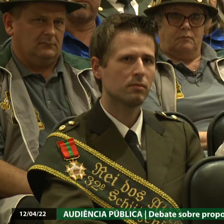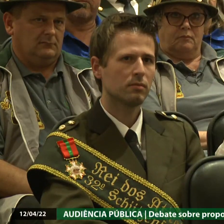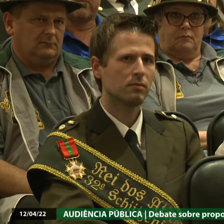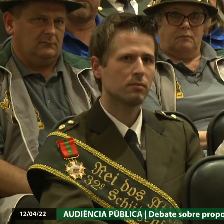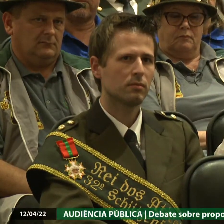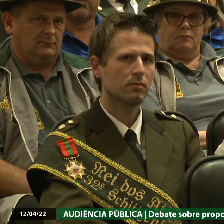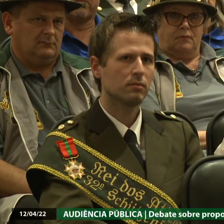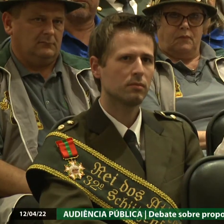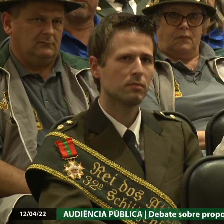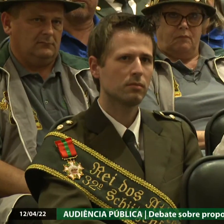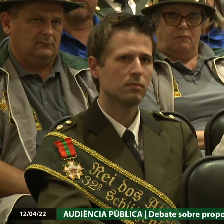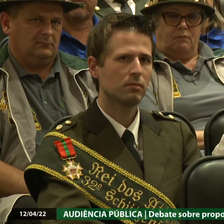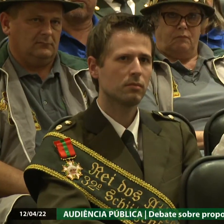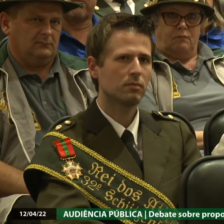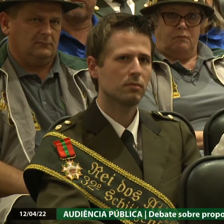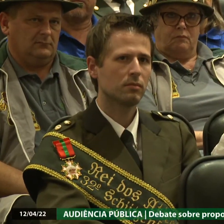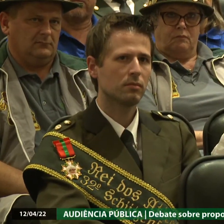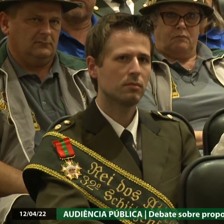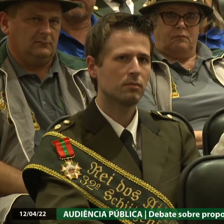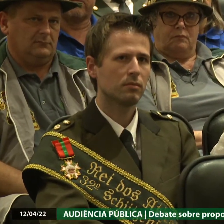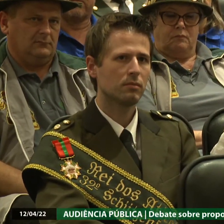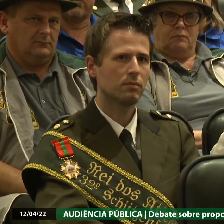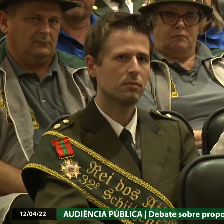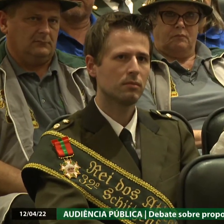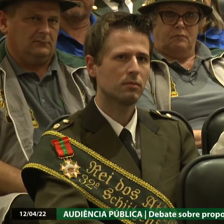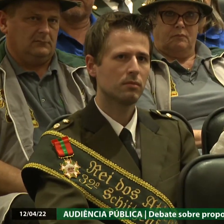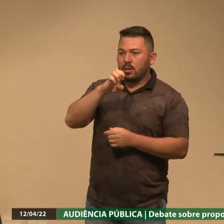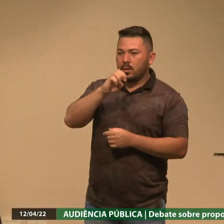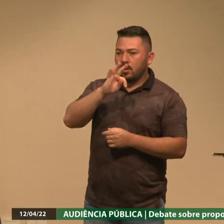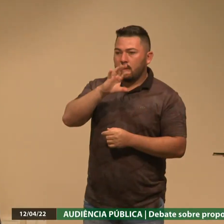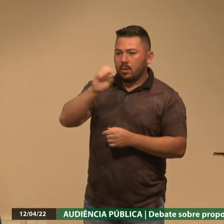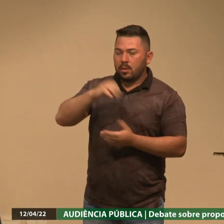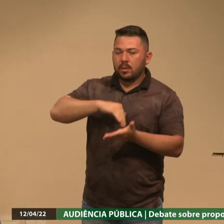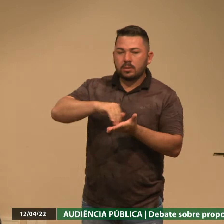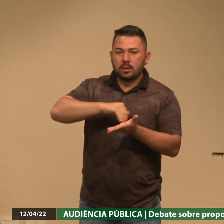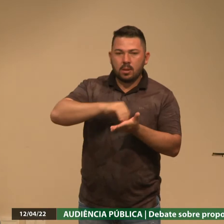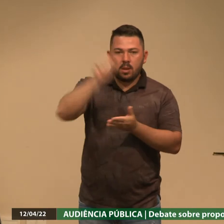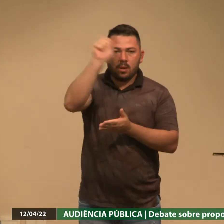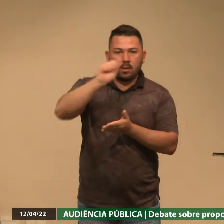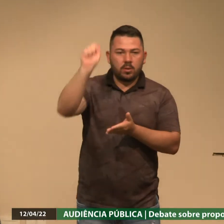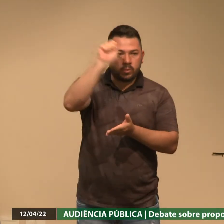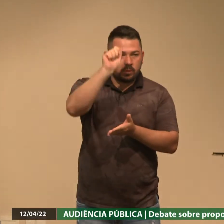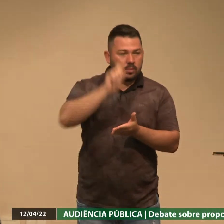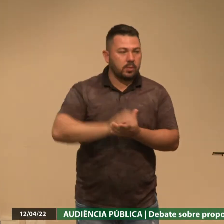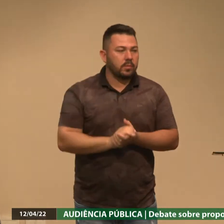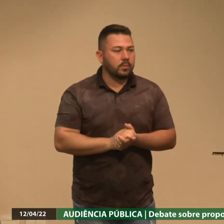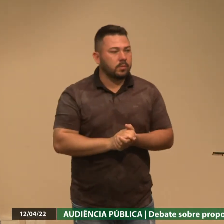a Senhora Salete Tarsila secretária da associação